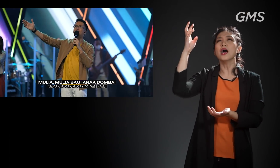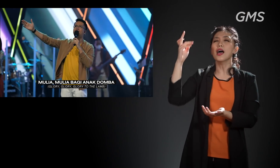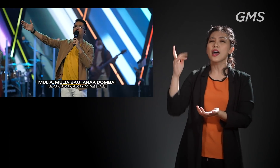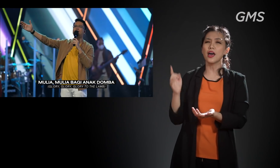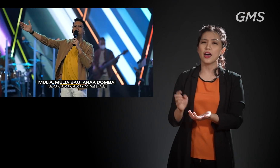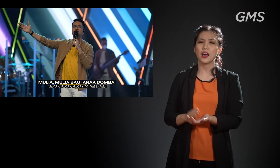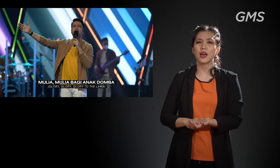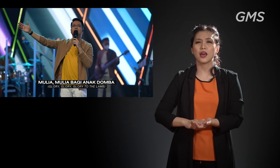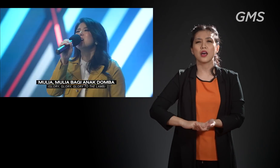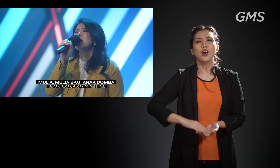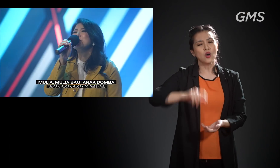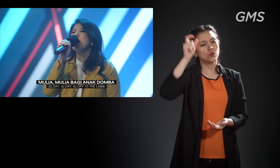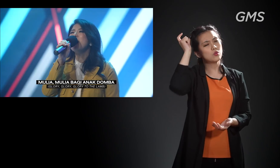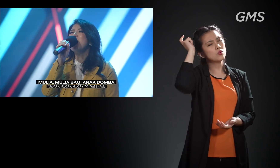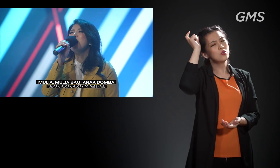mulia